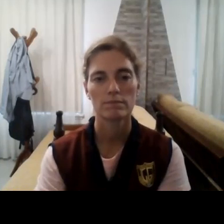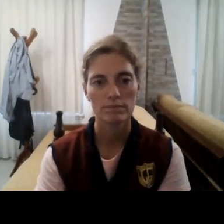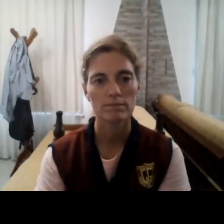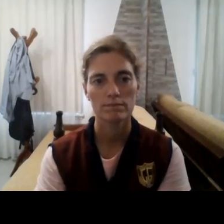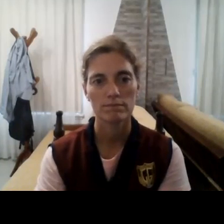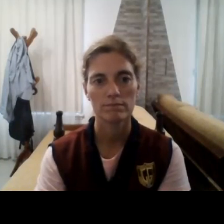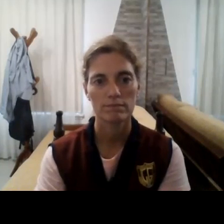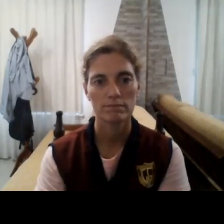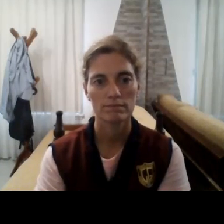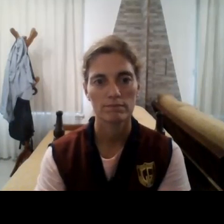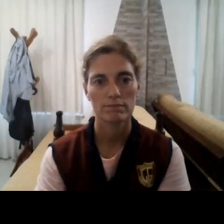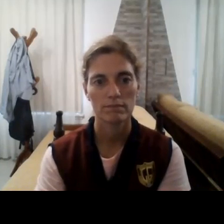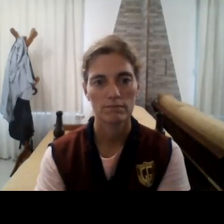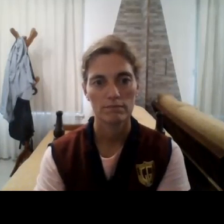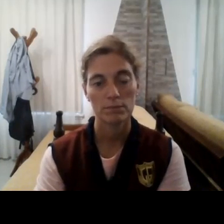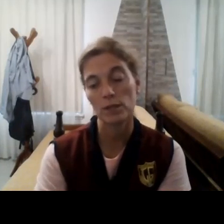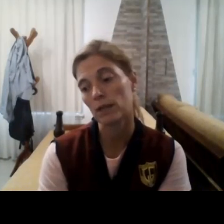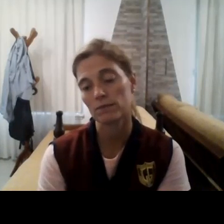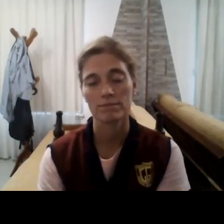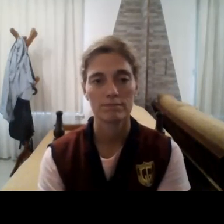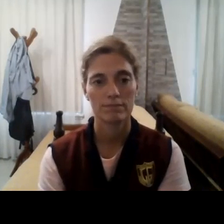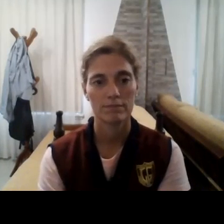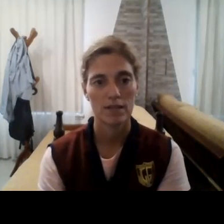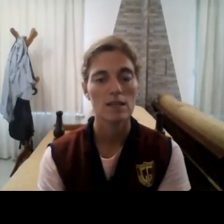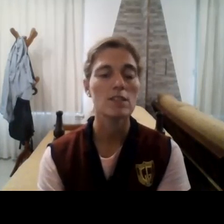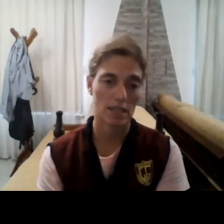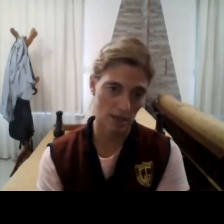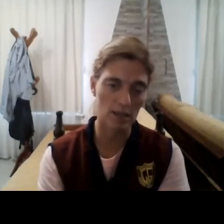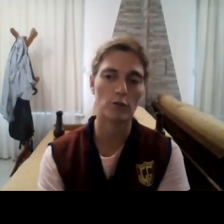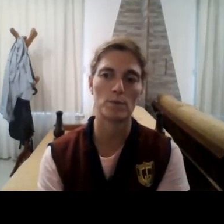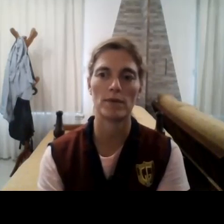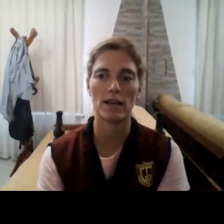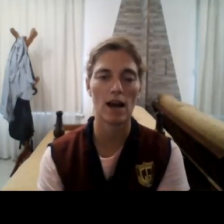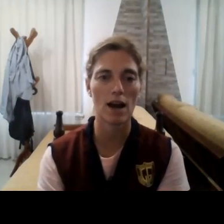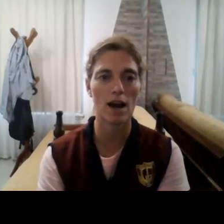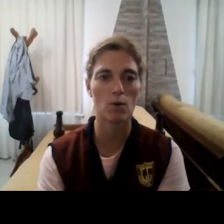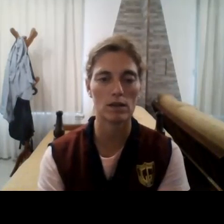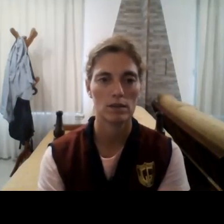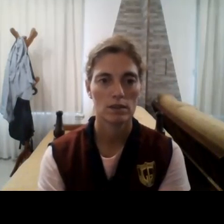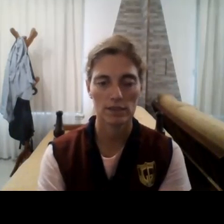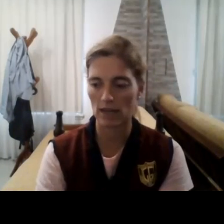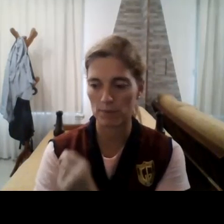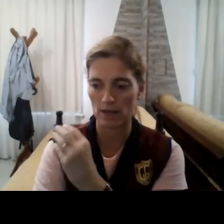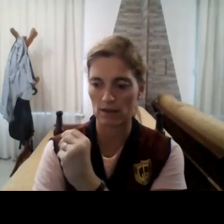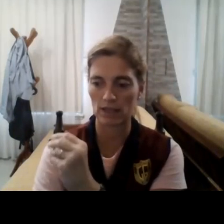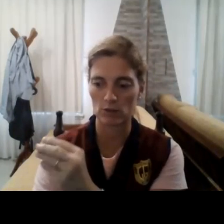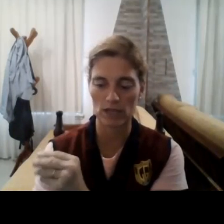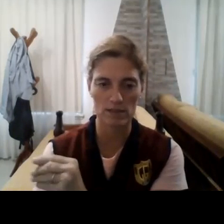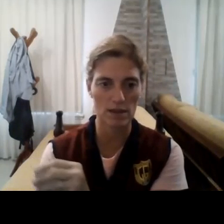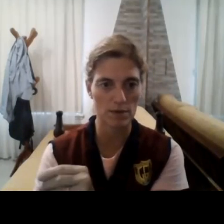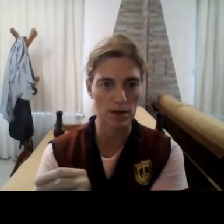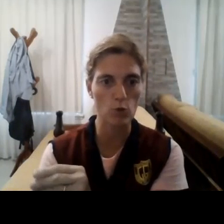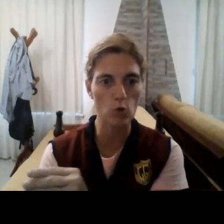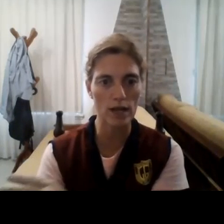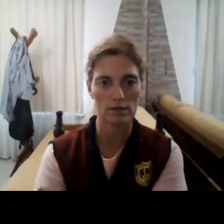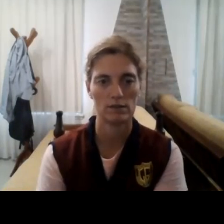Sí, es lindo. Que vive en el agua, ¿no es cierto? Y el delfín vive en el agua, tiene la piel que la toca así,